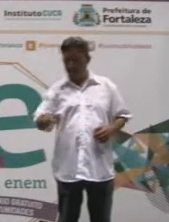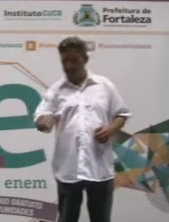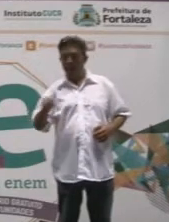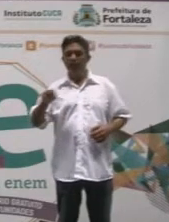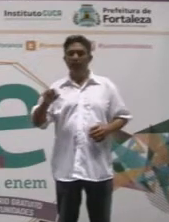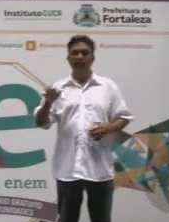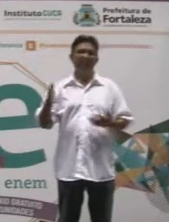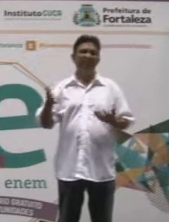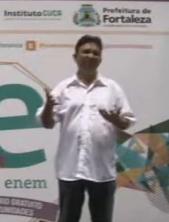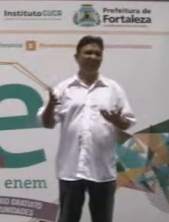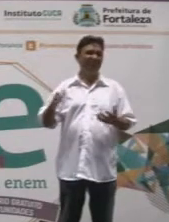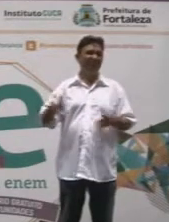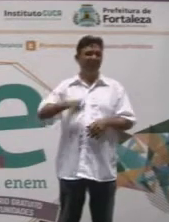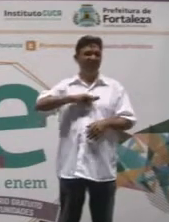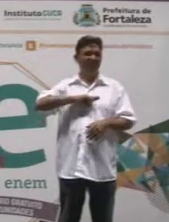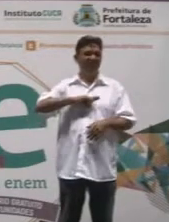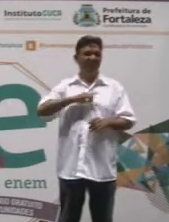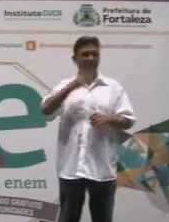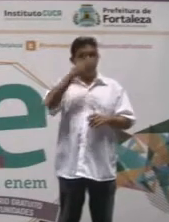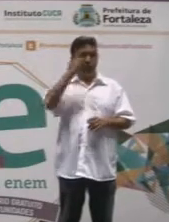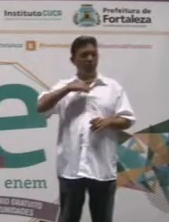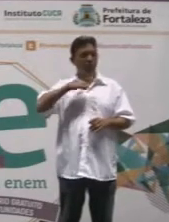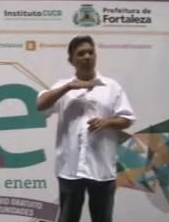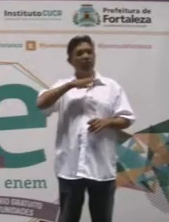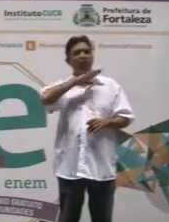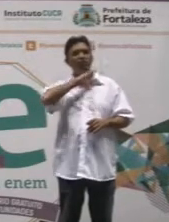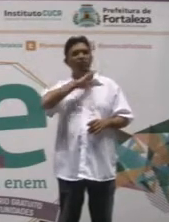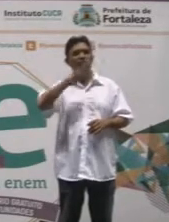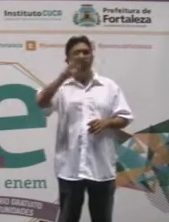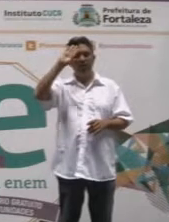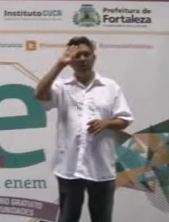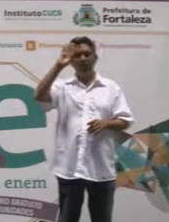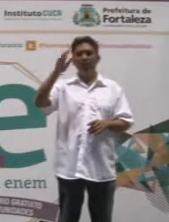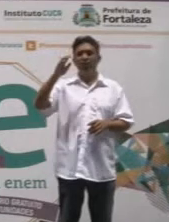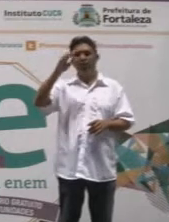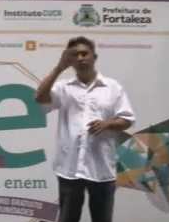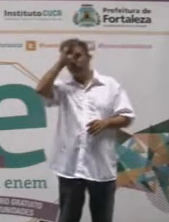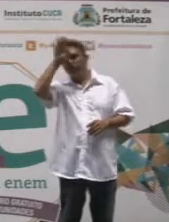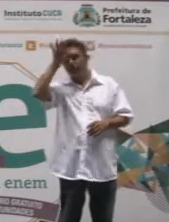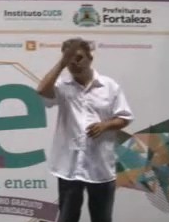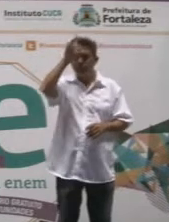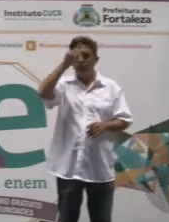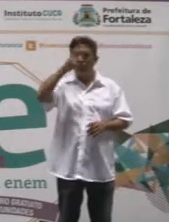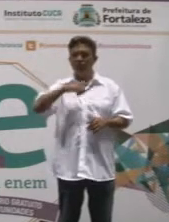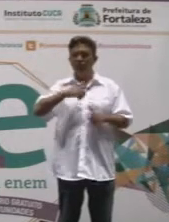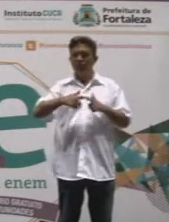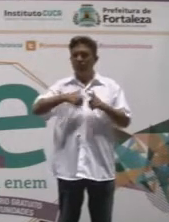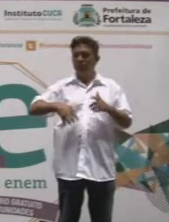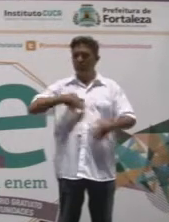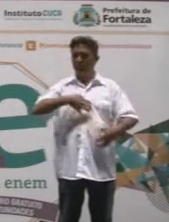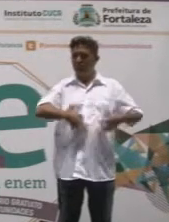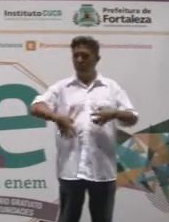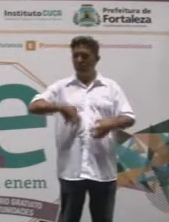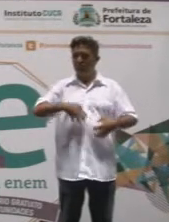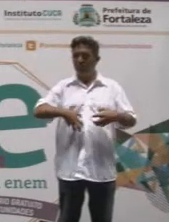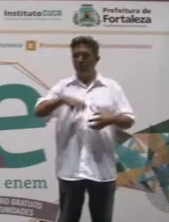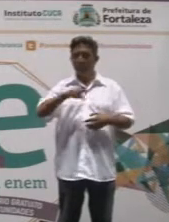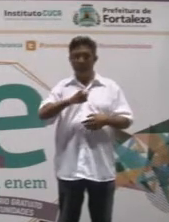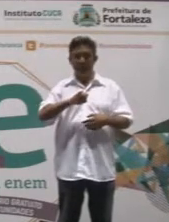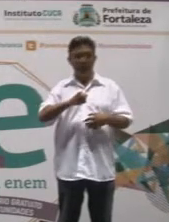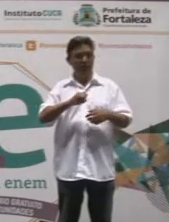por secreções. A pessoa tem febre, náusea, dor de cabeça, problemas intestinais, tá certo? E se não tratado